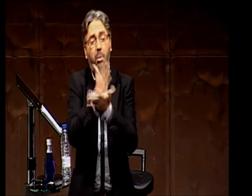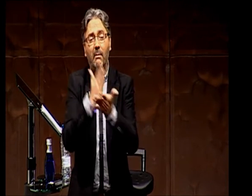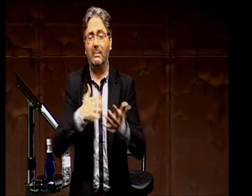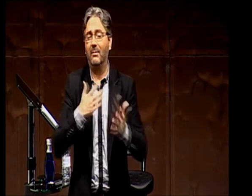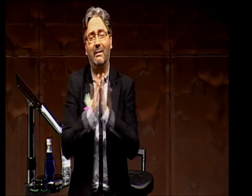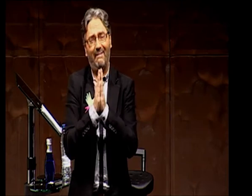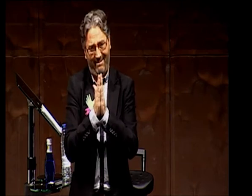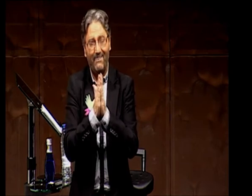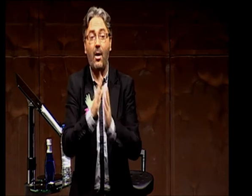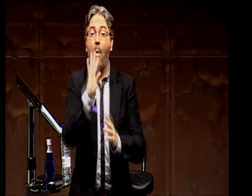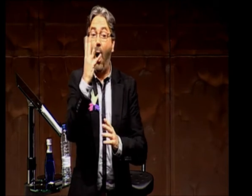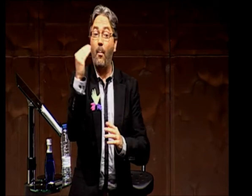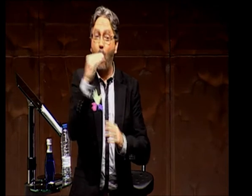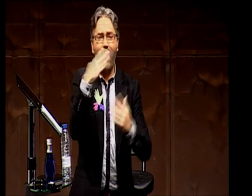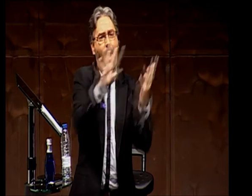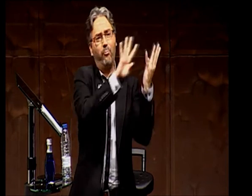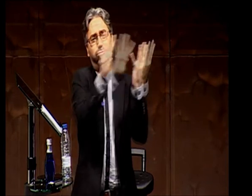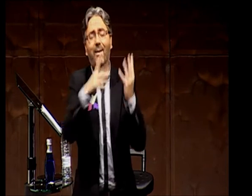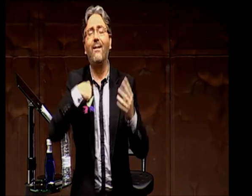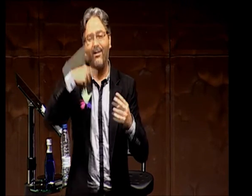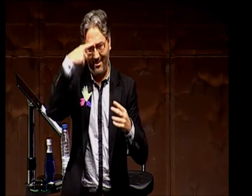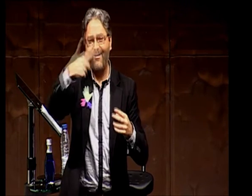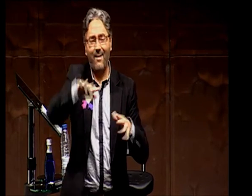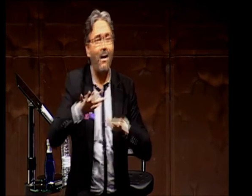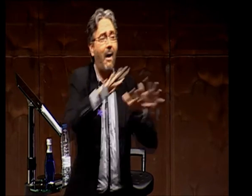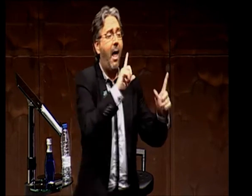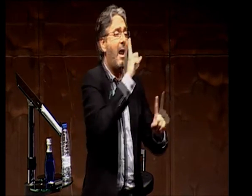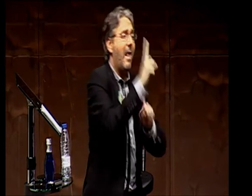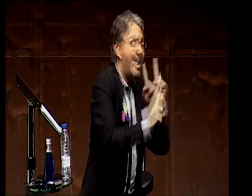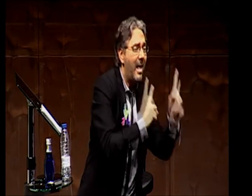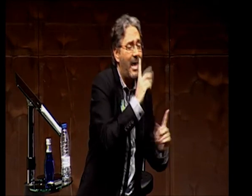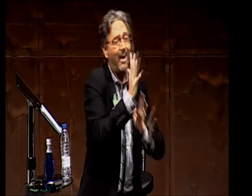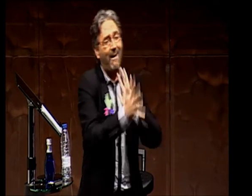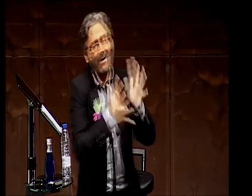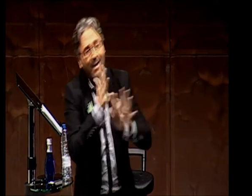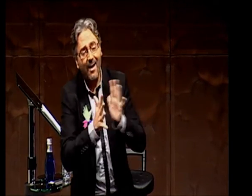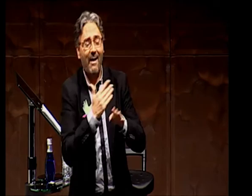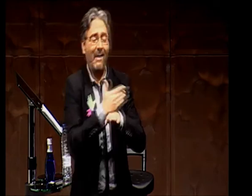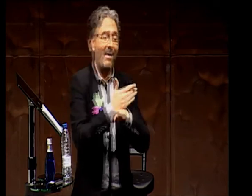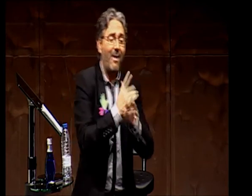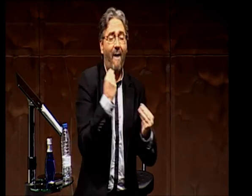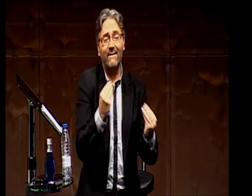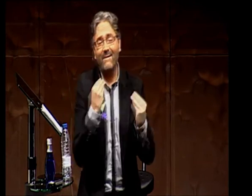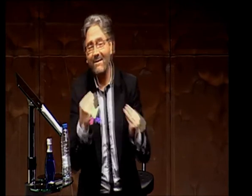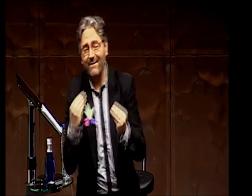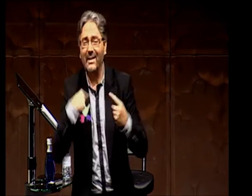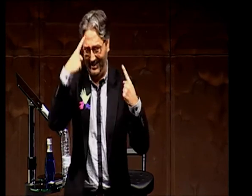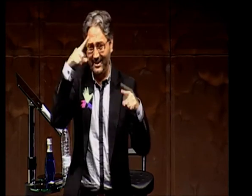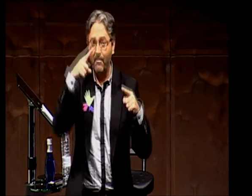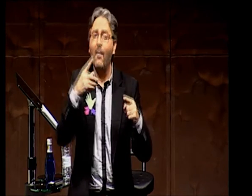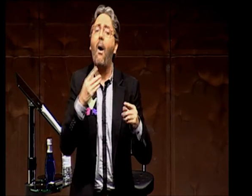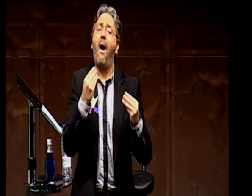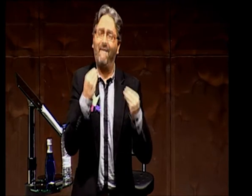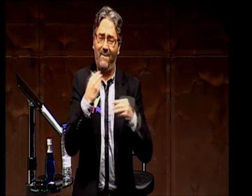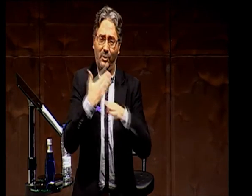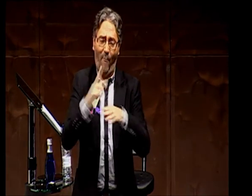4 ya podamos comenzar con el programa y no molestar a la gente que efectivamente ya está sentada sé que nos interesa y a todos